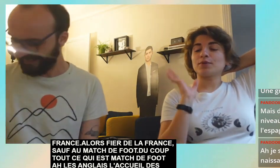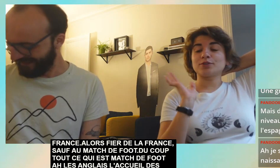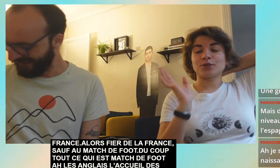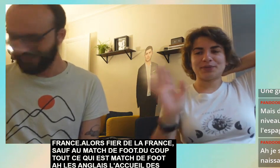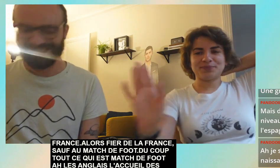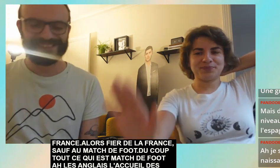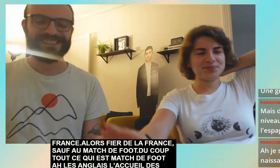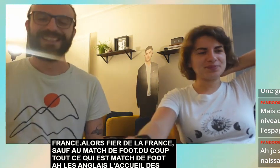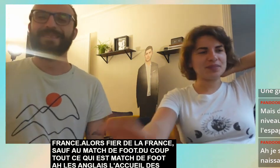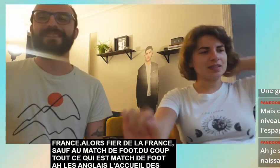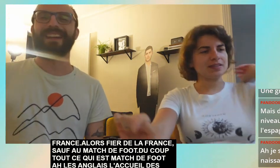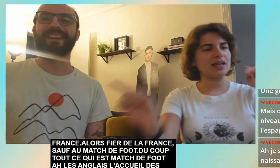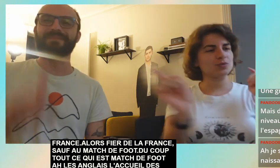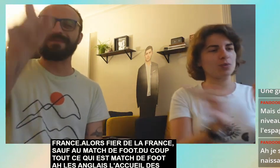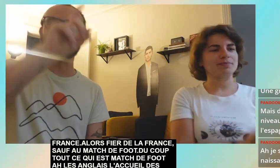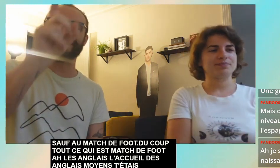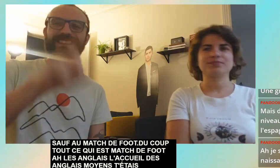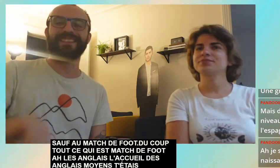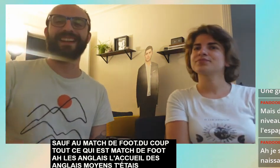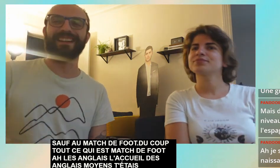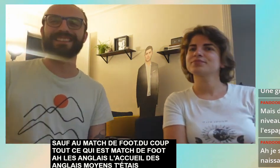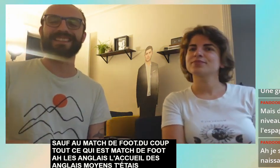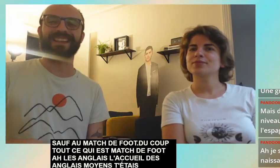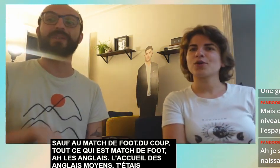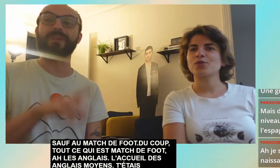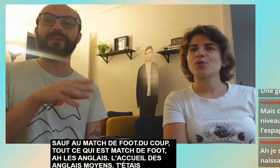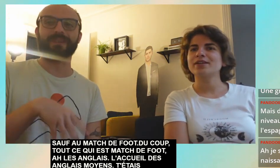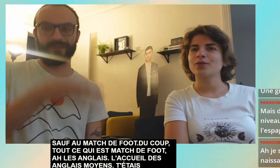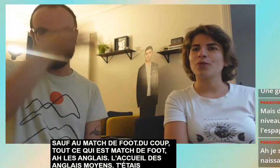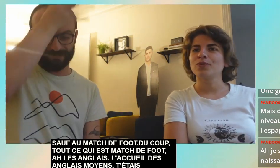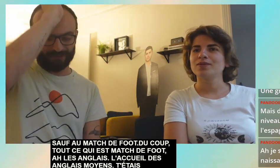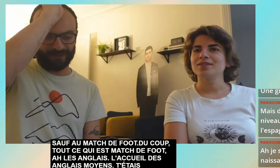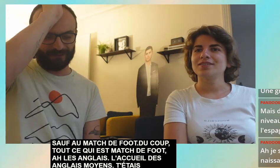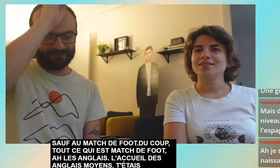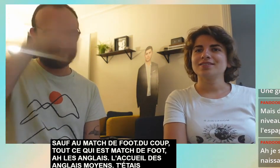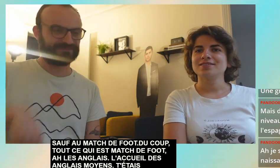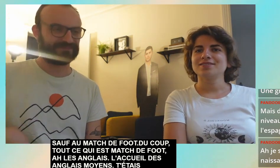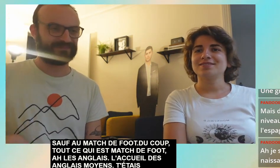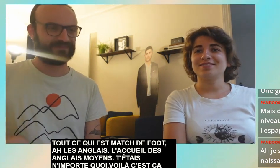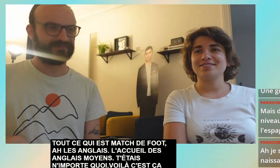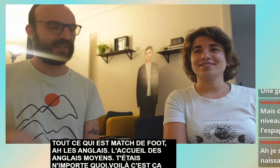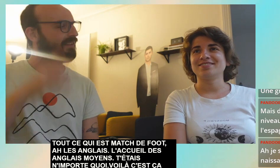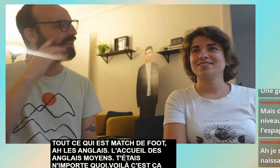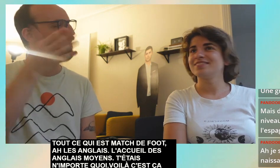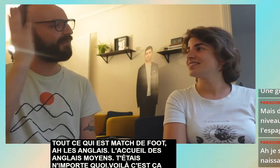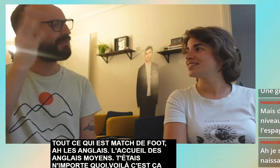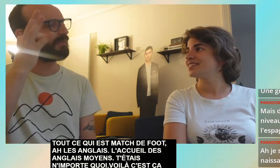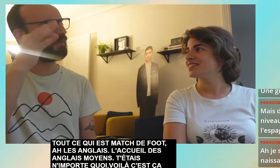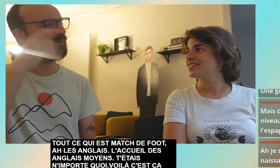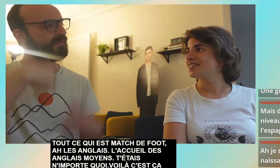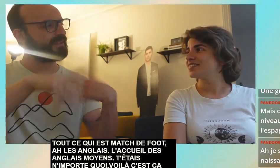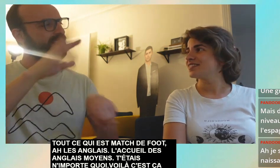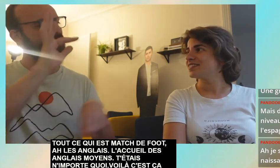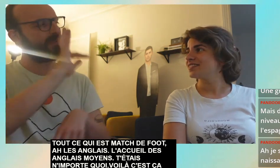n'importe quoi. Voilà, voilà, c'est ça. Cocorico, ouais, Cocorico. D'ailleurs, c'était ça avant, je crois, le signe de la